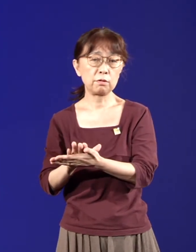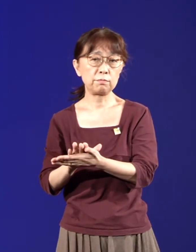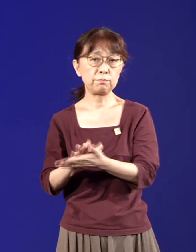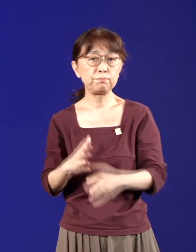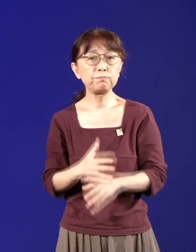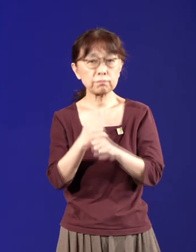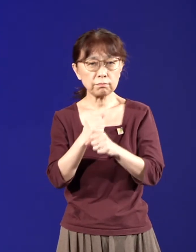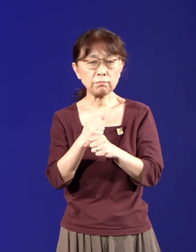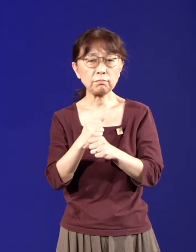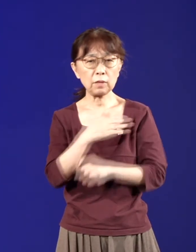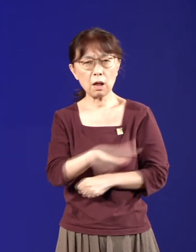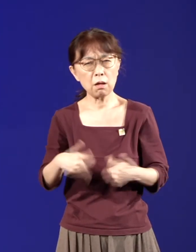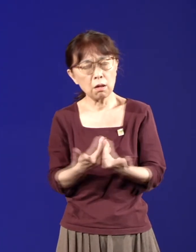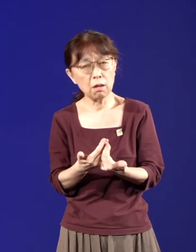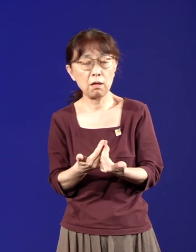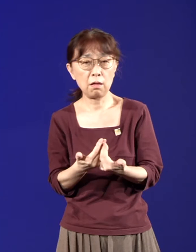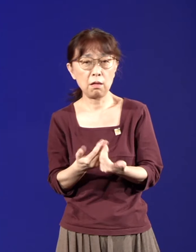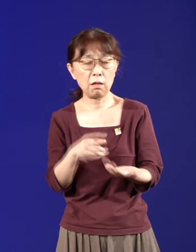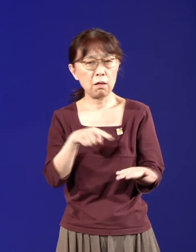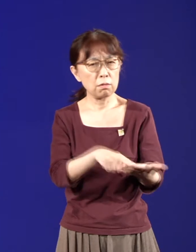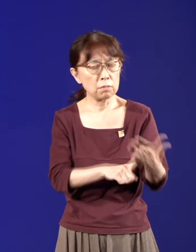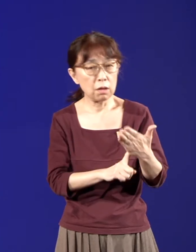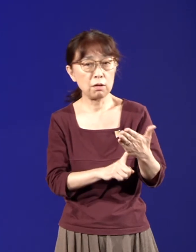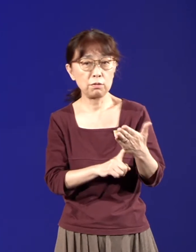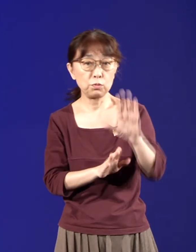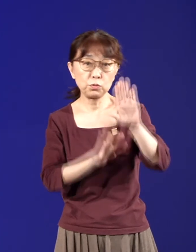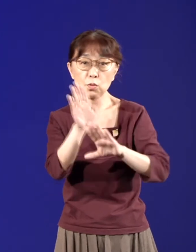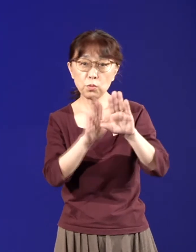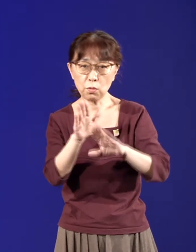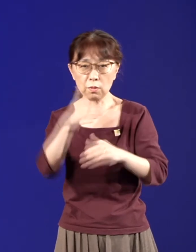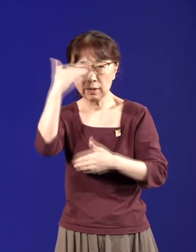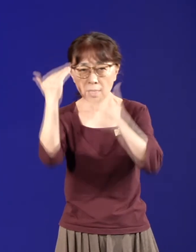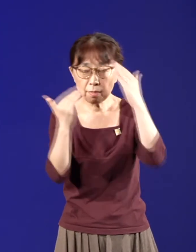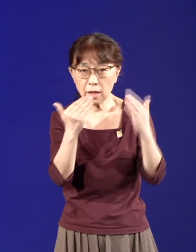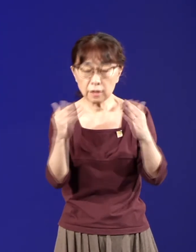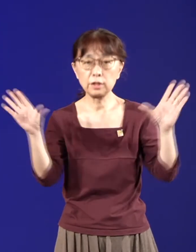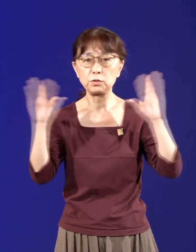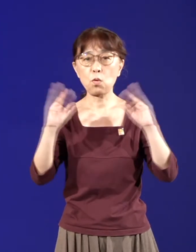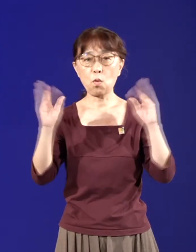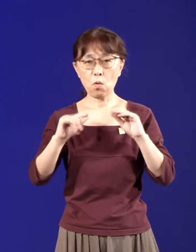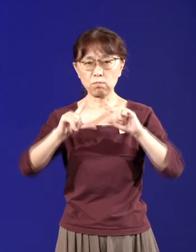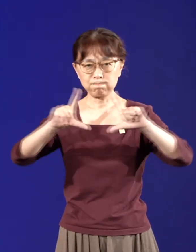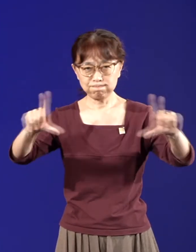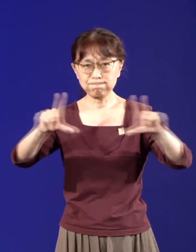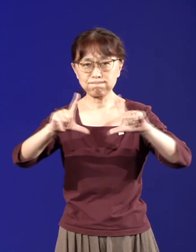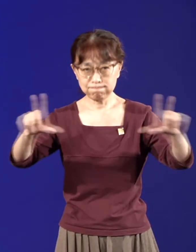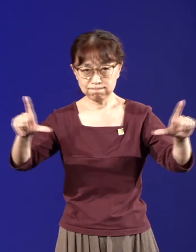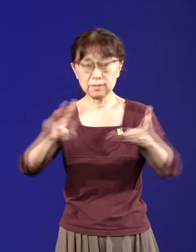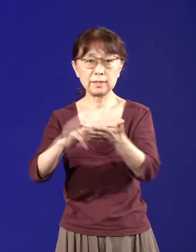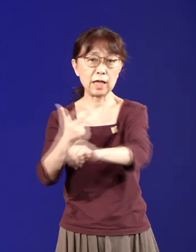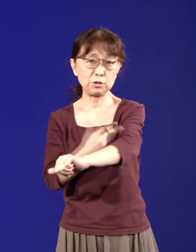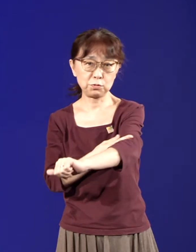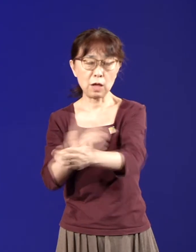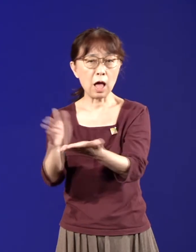この副反応に関する情報、これを丁寧にですね、伝えていくということが接種の判断に大きく影